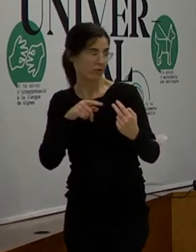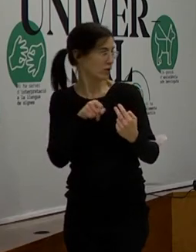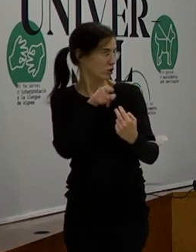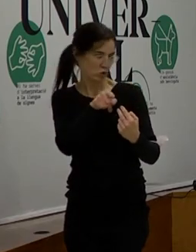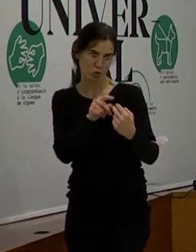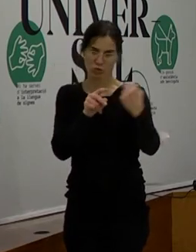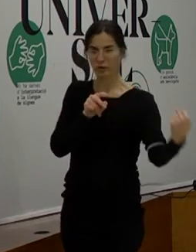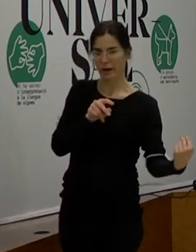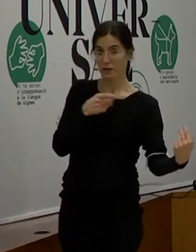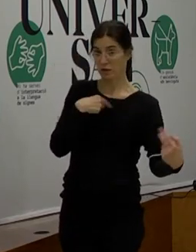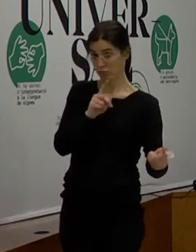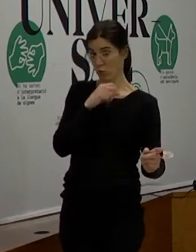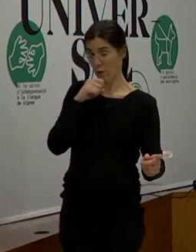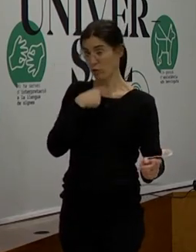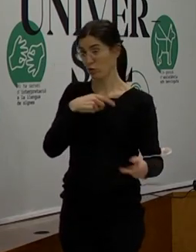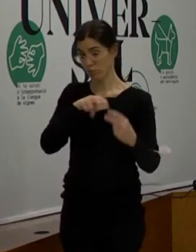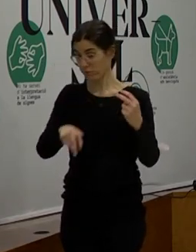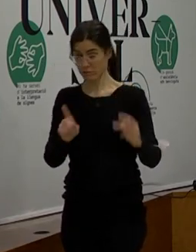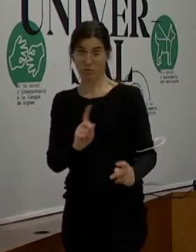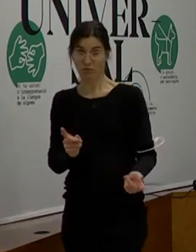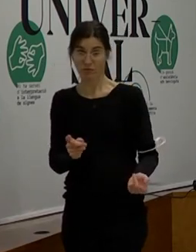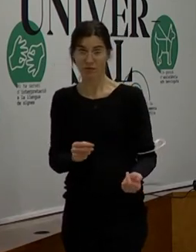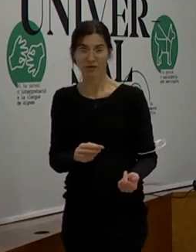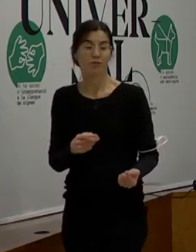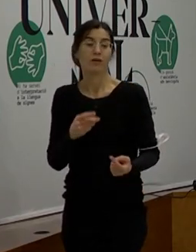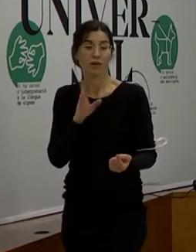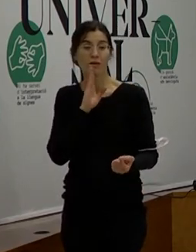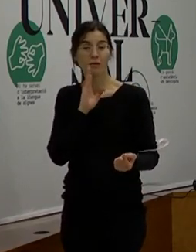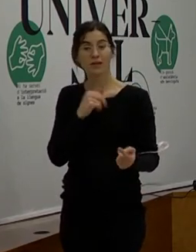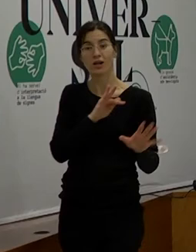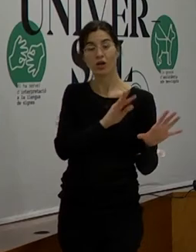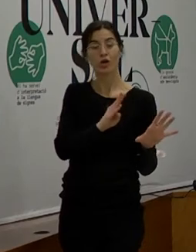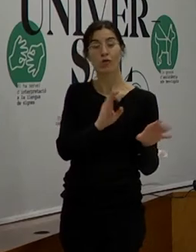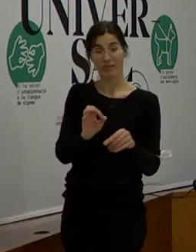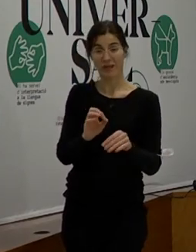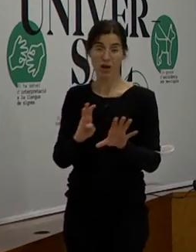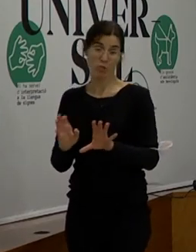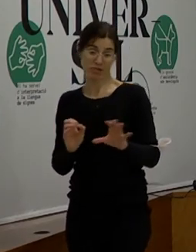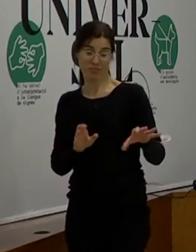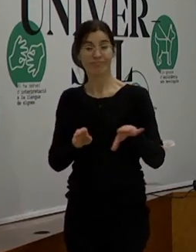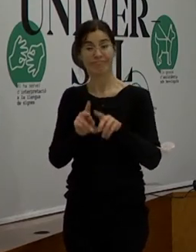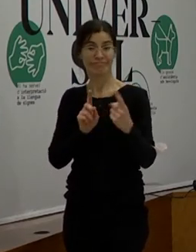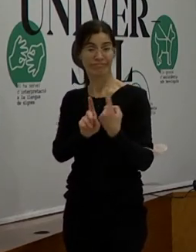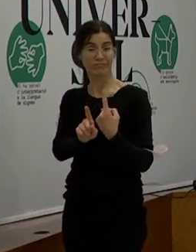guapo? Perquè jo no penso bajar. Perquè clar, som 90, enteneu? Per això t'he